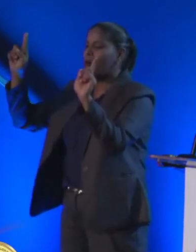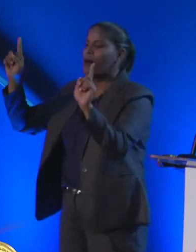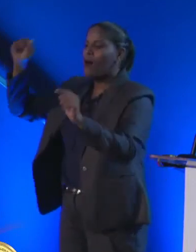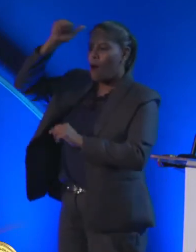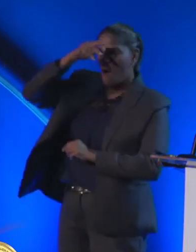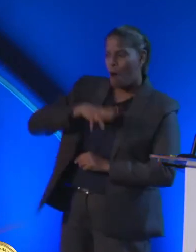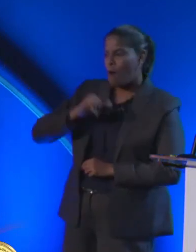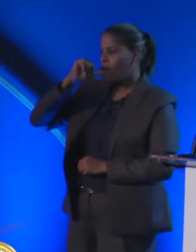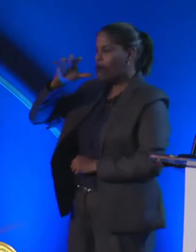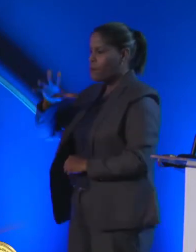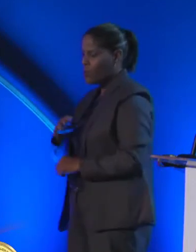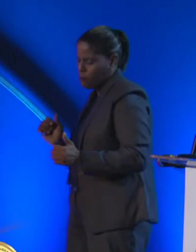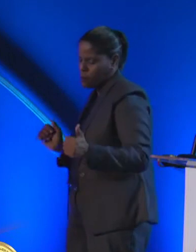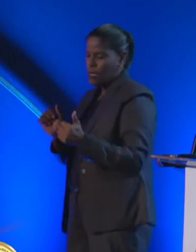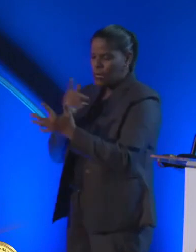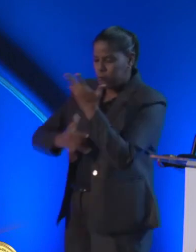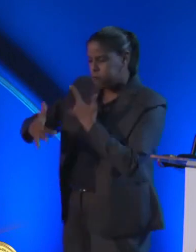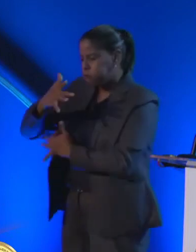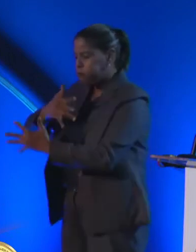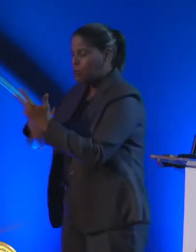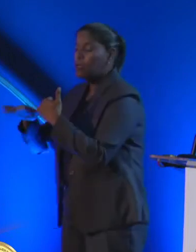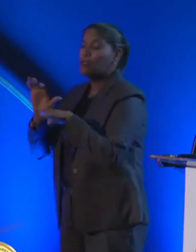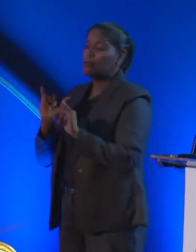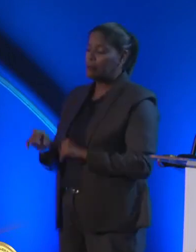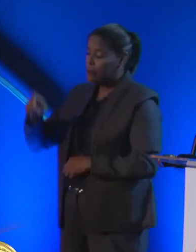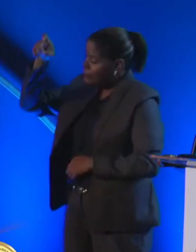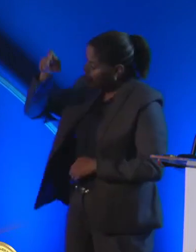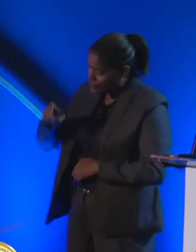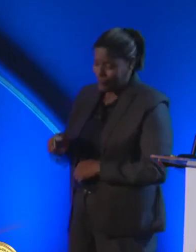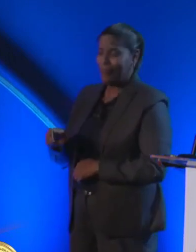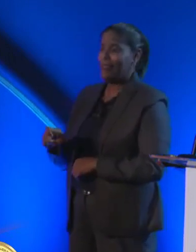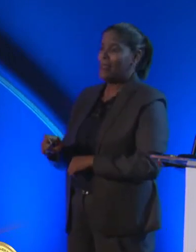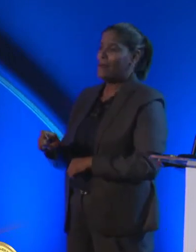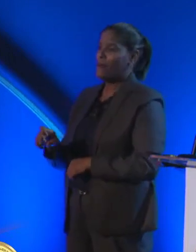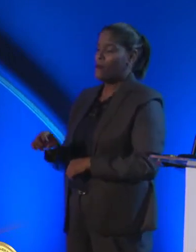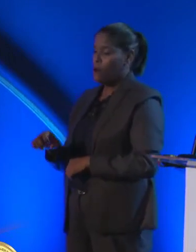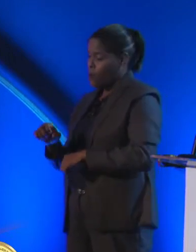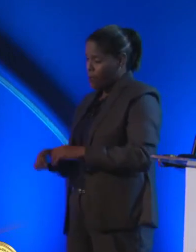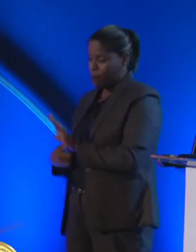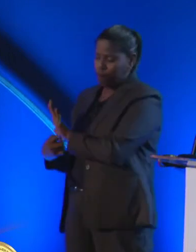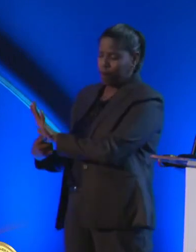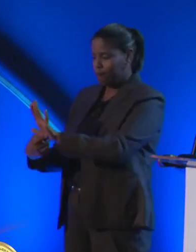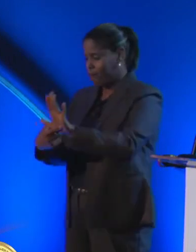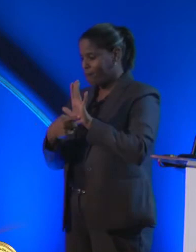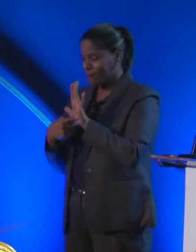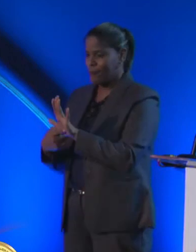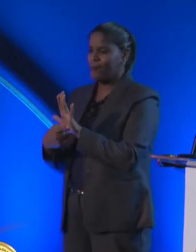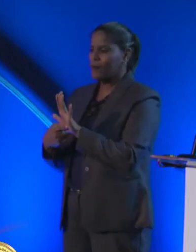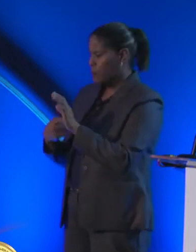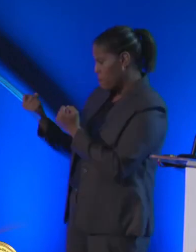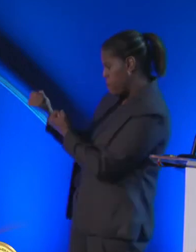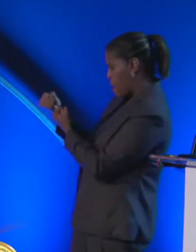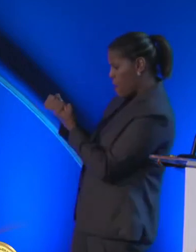hombres y mujeres relaciones que deben basarse en el reconocimiento mutuo